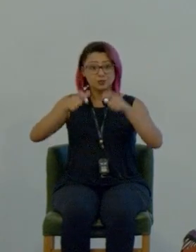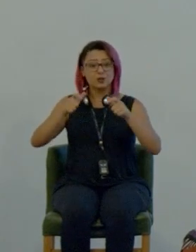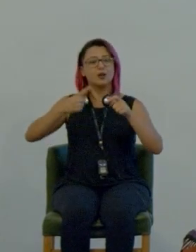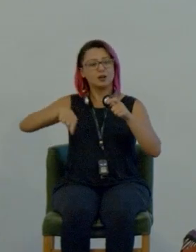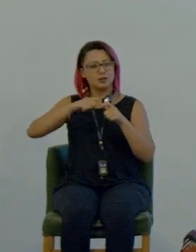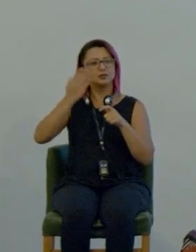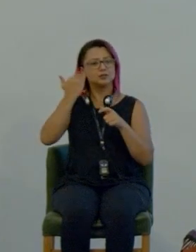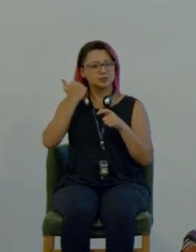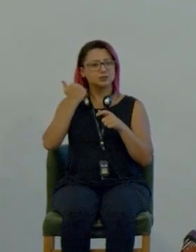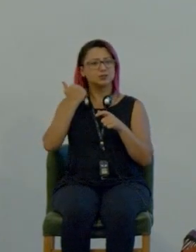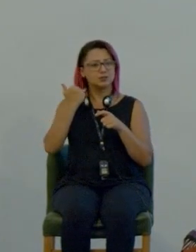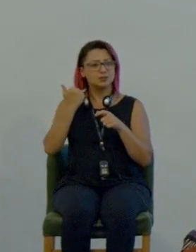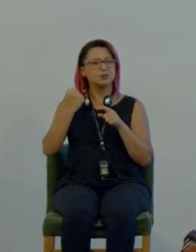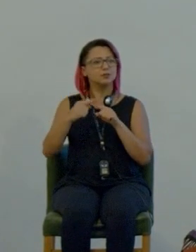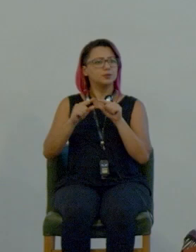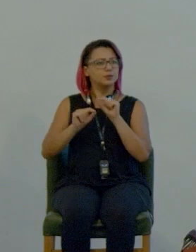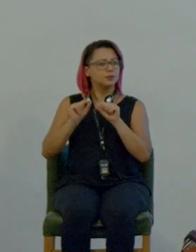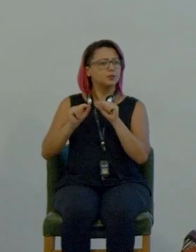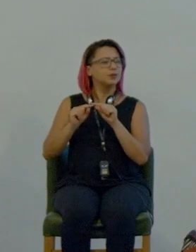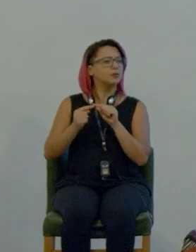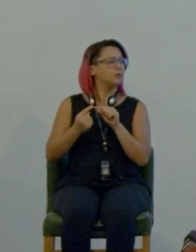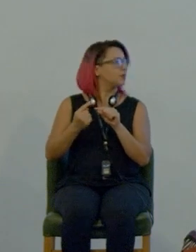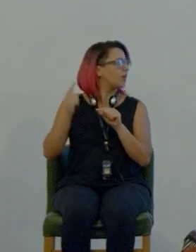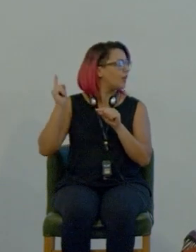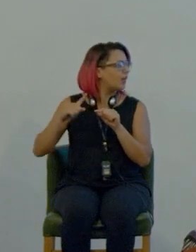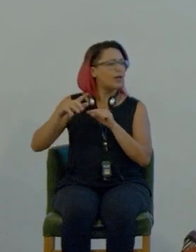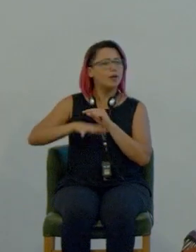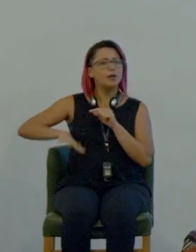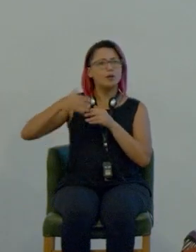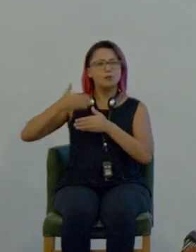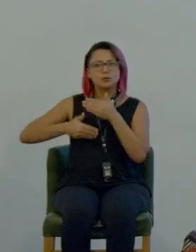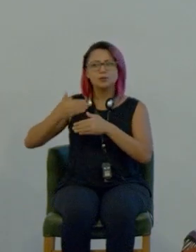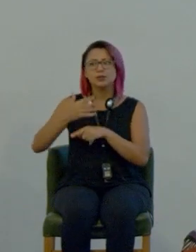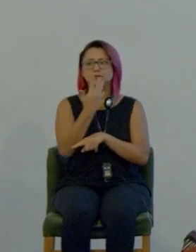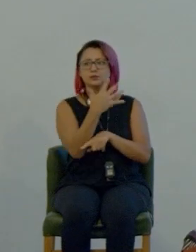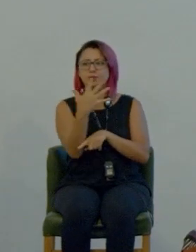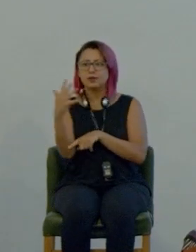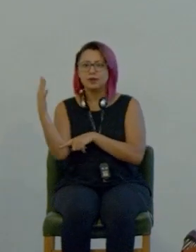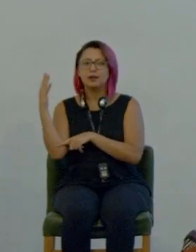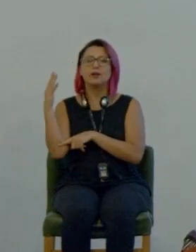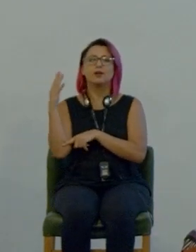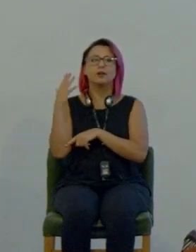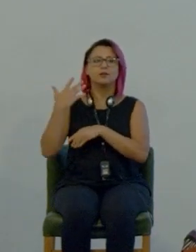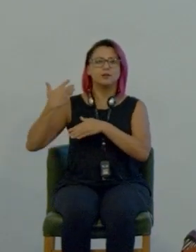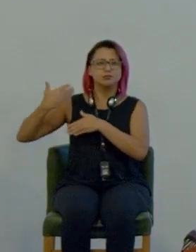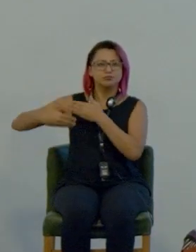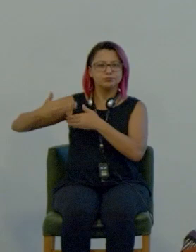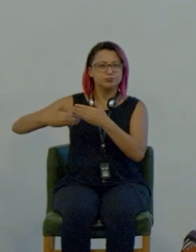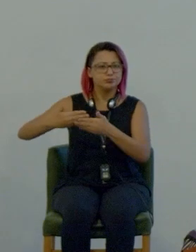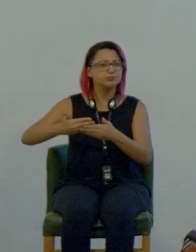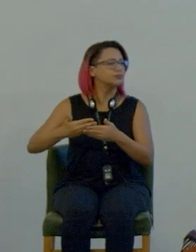que nós temos evidências antigas do que a gente chama do processo de domesticação de plantas, né? Seriam centros de neolíticos, digamos